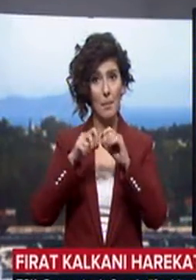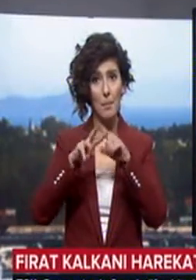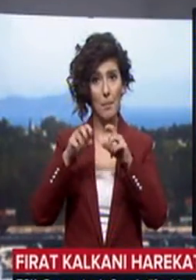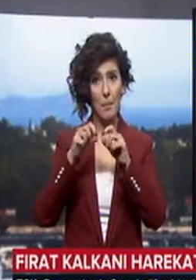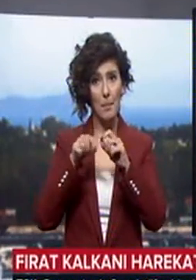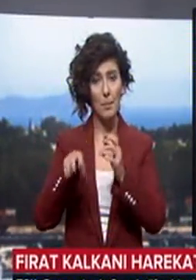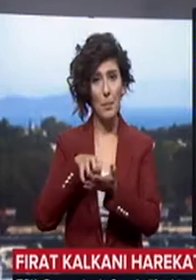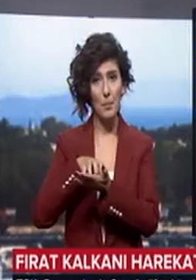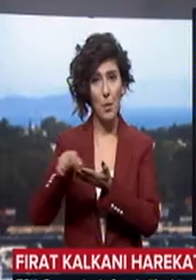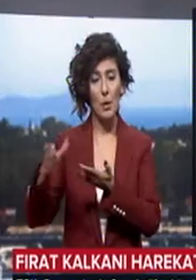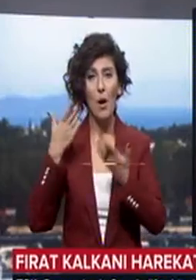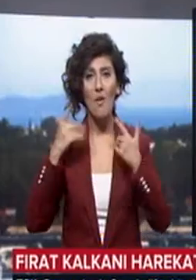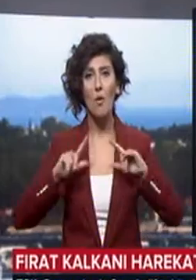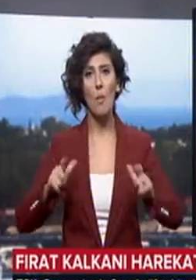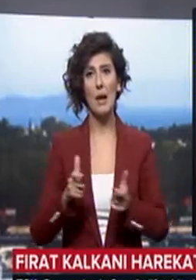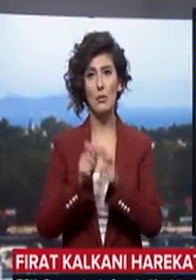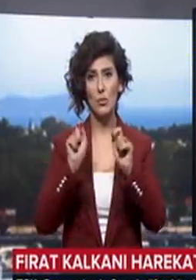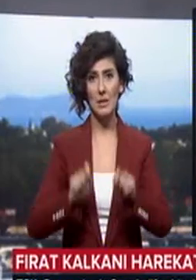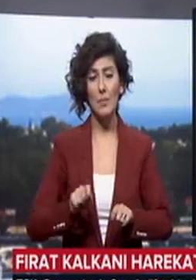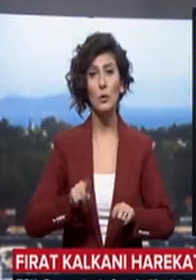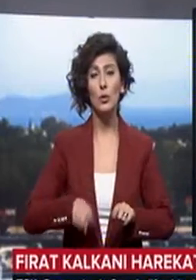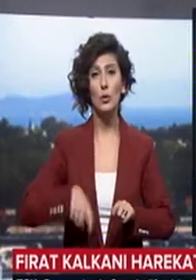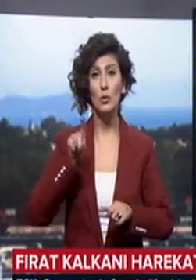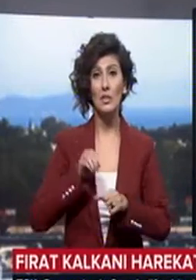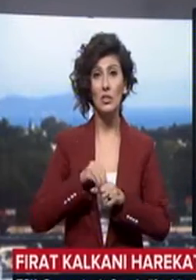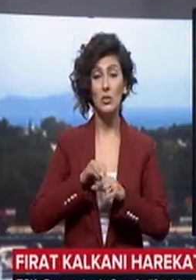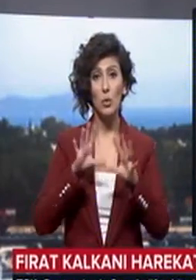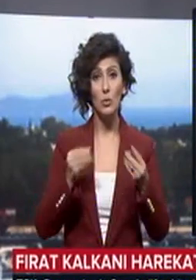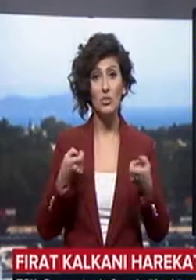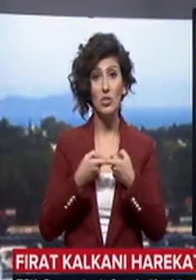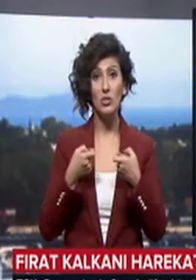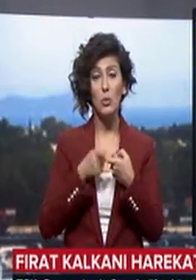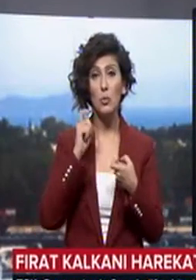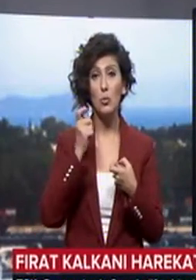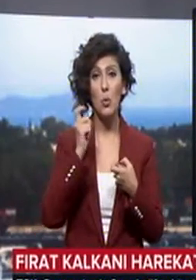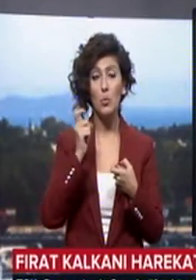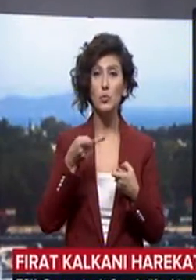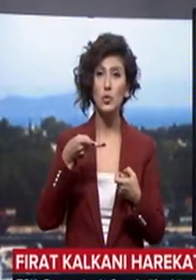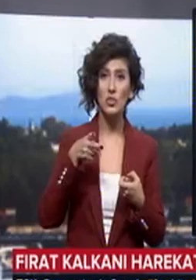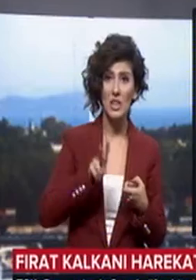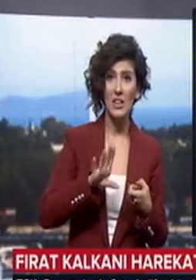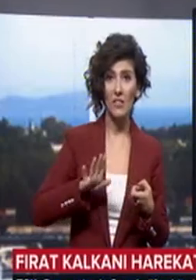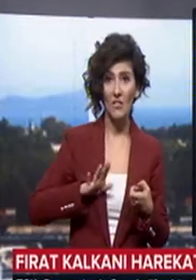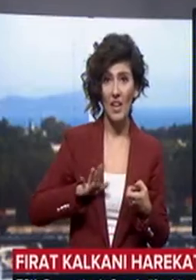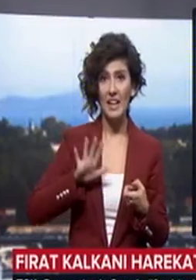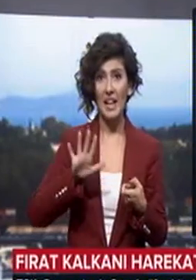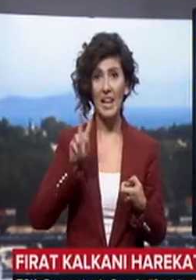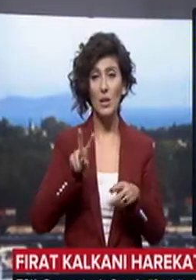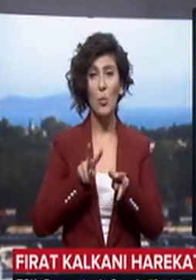de hava harekatı düzenlendi. Gün içerisinde yaşanan çatışmalarda 9 muhalif şehit oldu, 52 muhalif